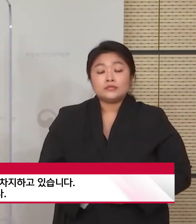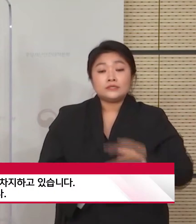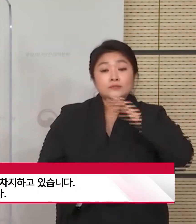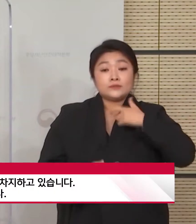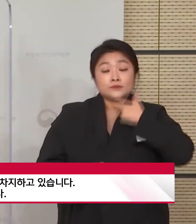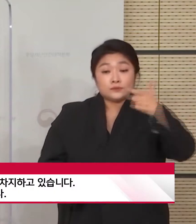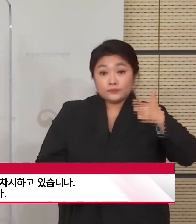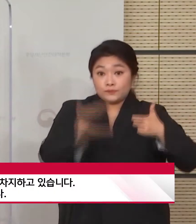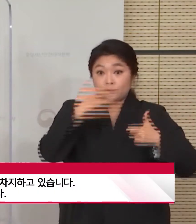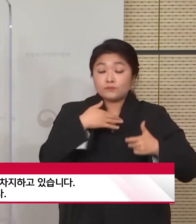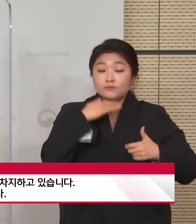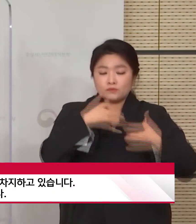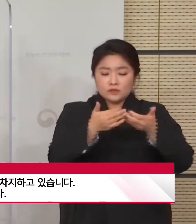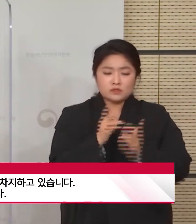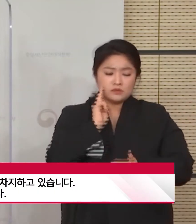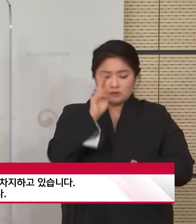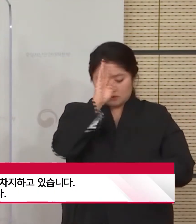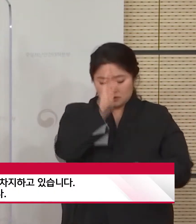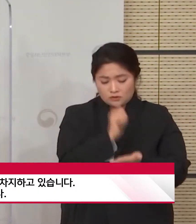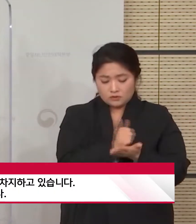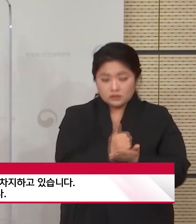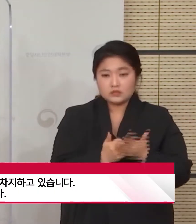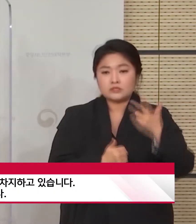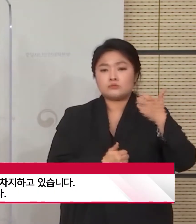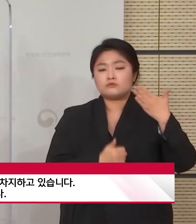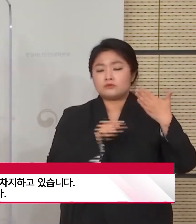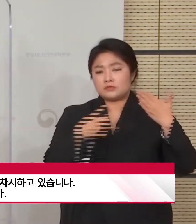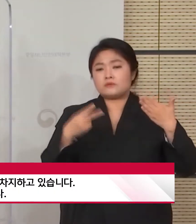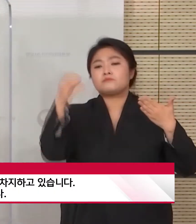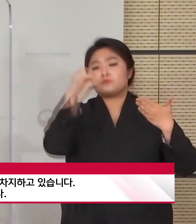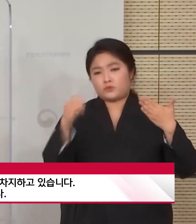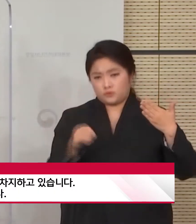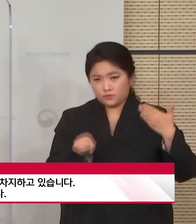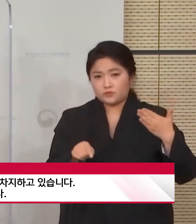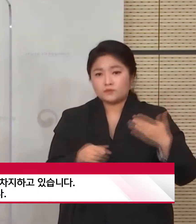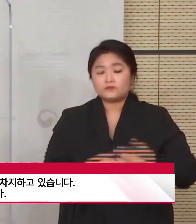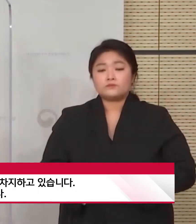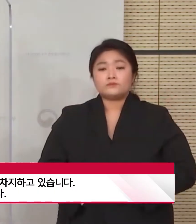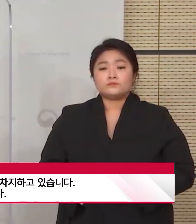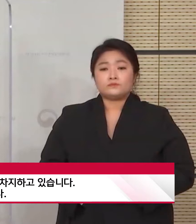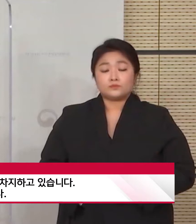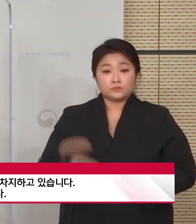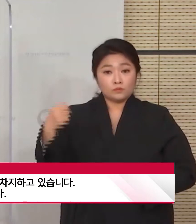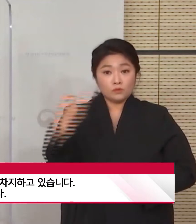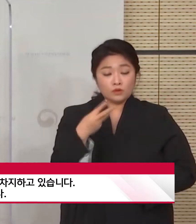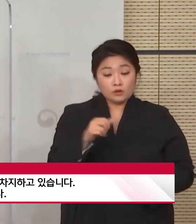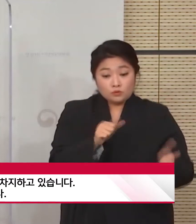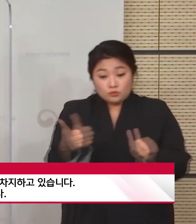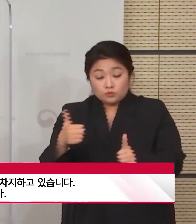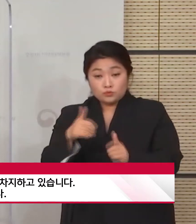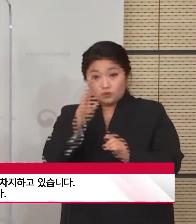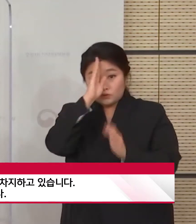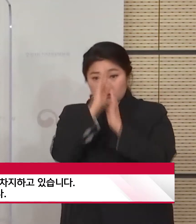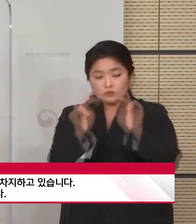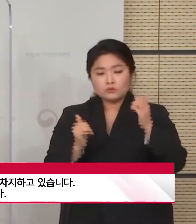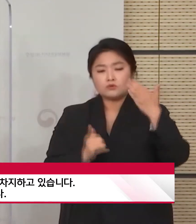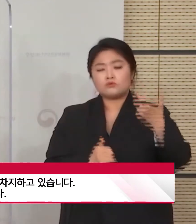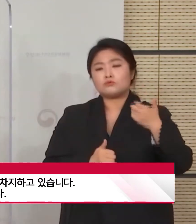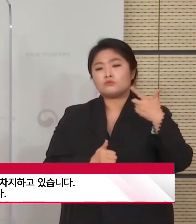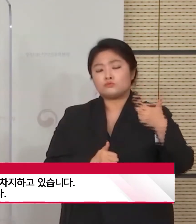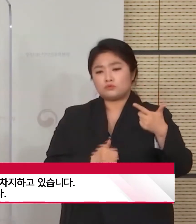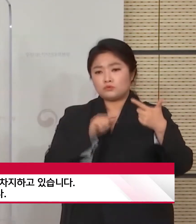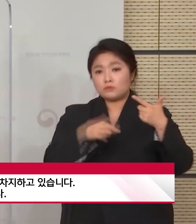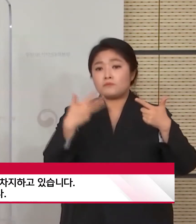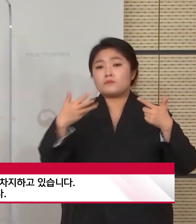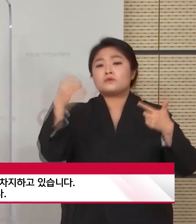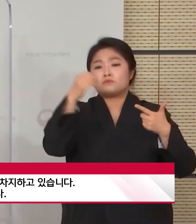60세 이상 고령층은 위중증 환자의 79.2%를 차지하고 있습니다. 또한 사망 환자의